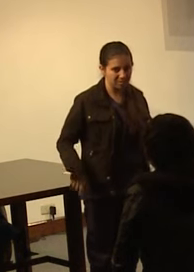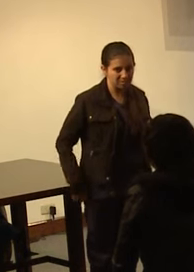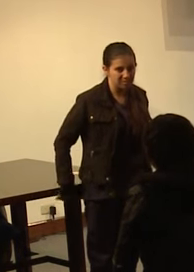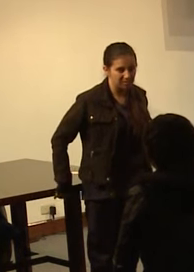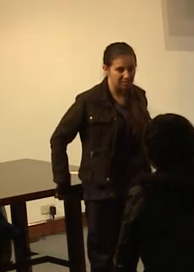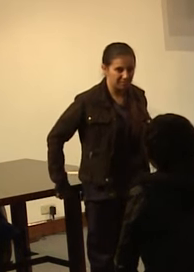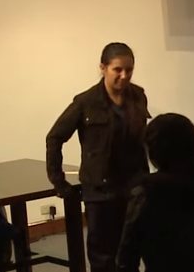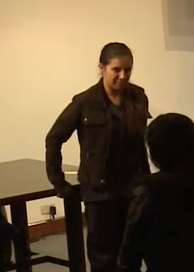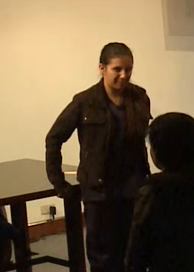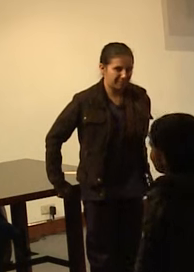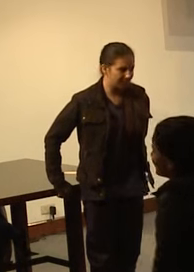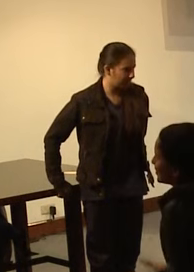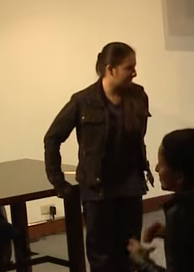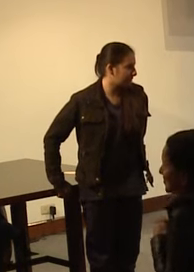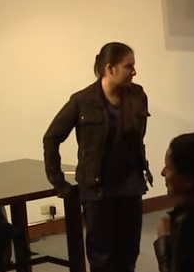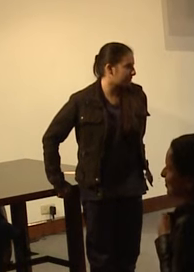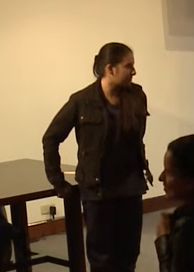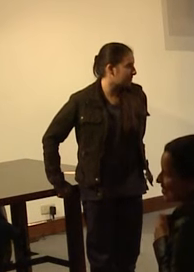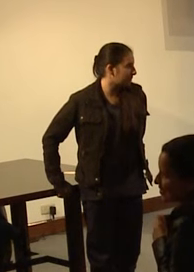Es al aire libre. Muy bien.